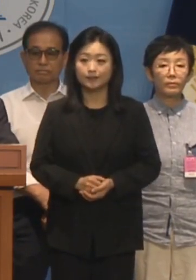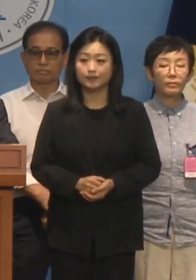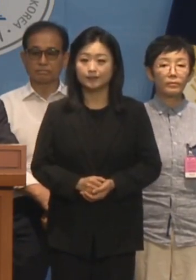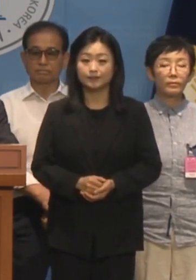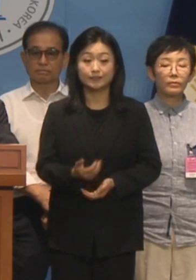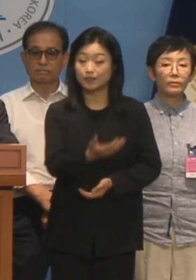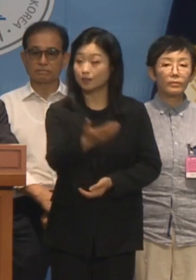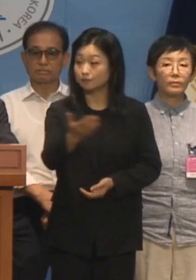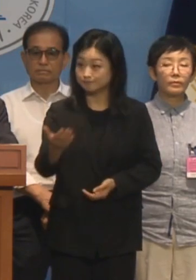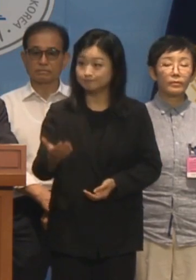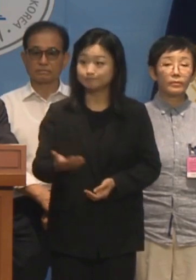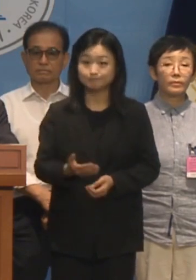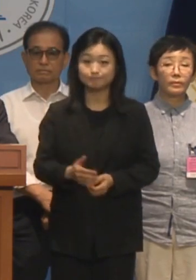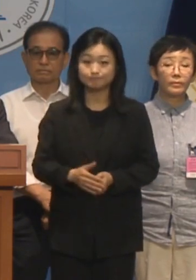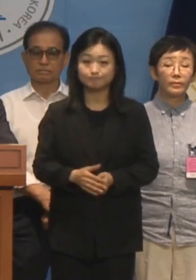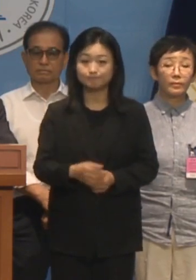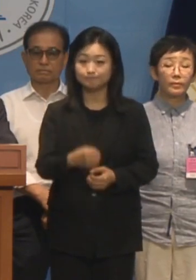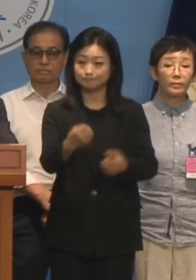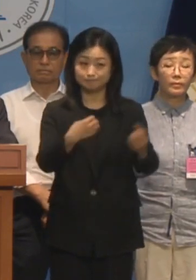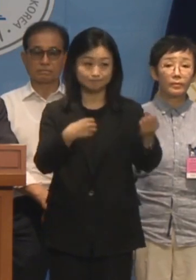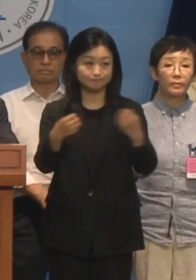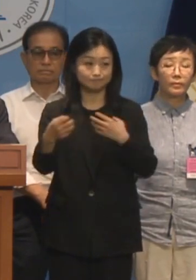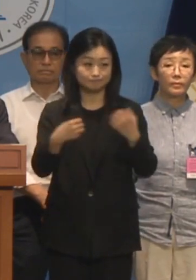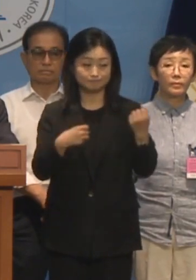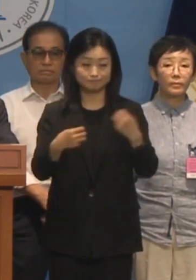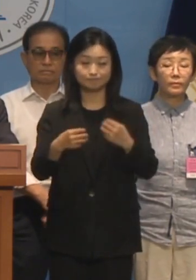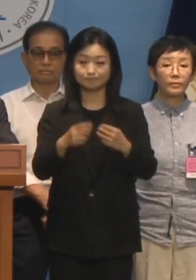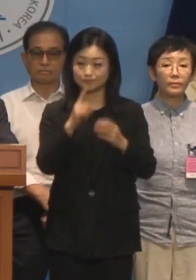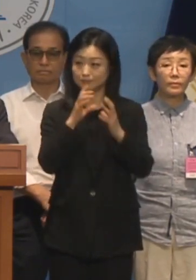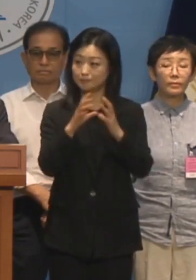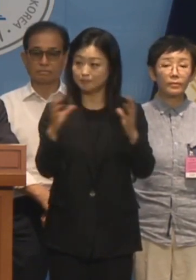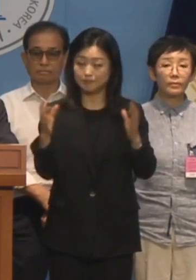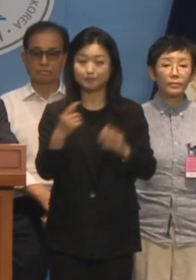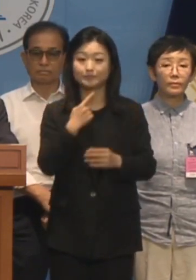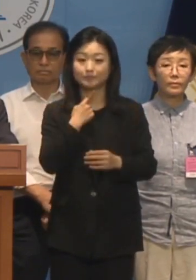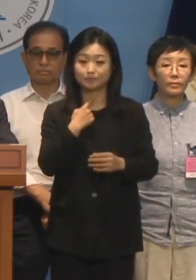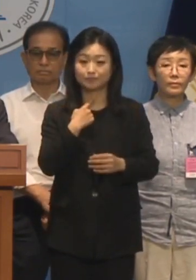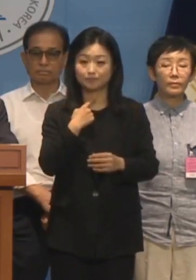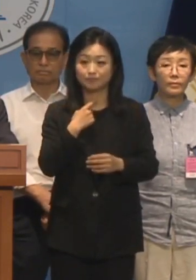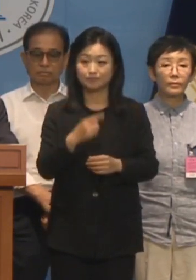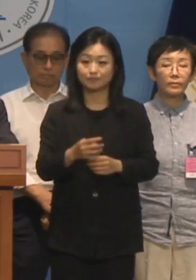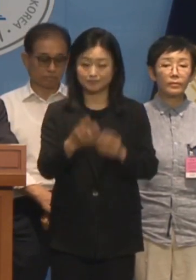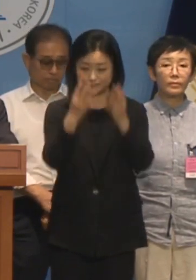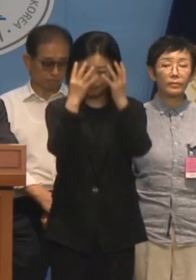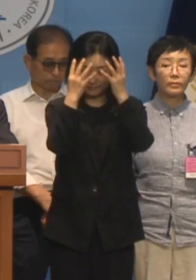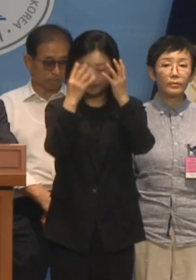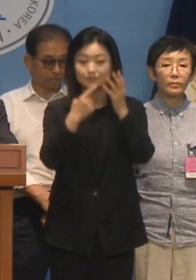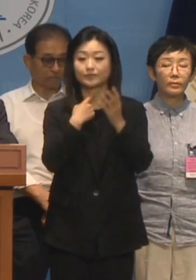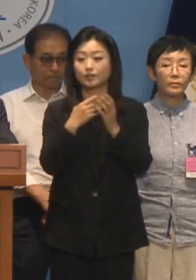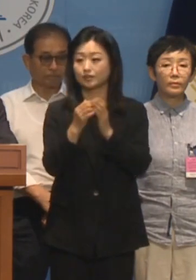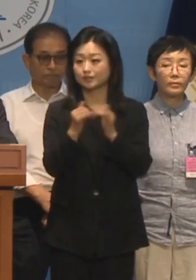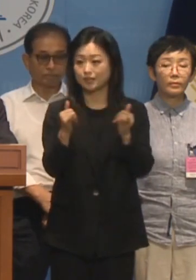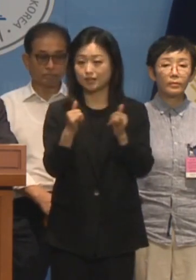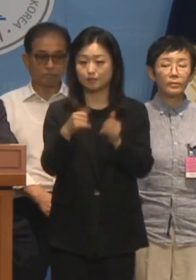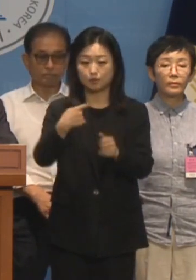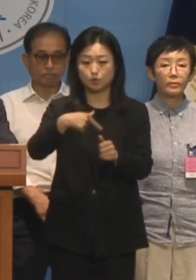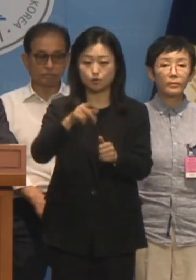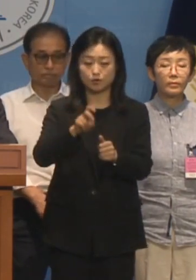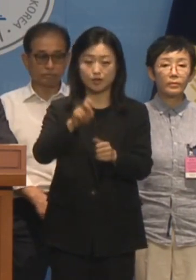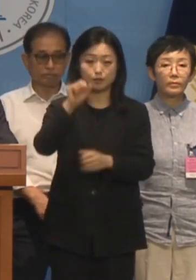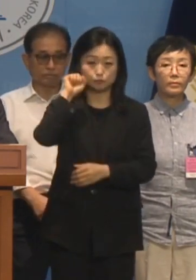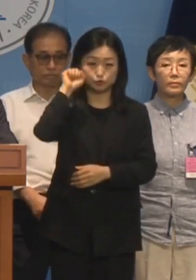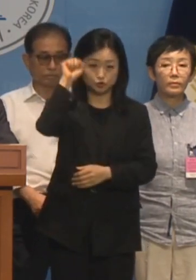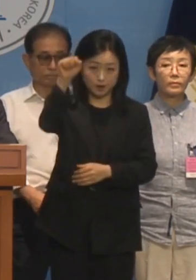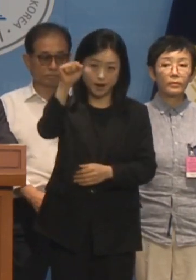언론계에서 특히 지적하고 문제 제기를 많이 해주신 전과 전력자들의